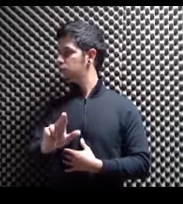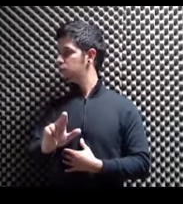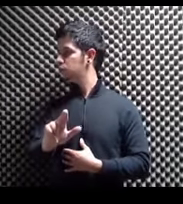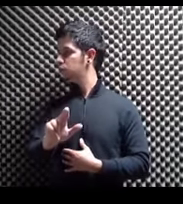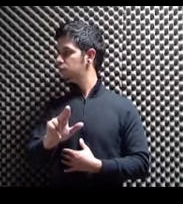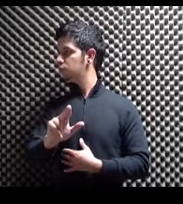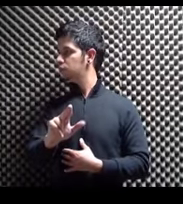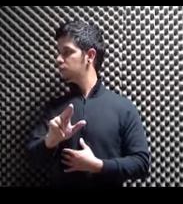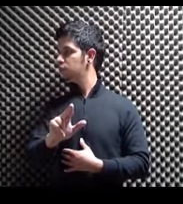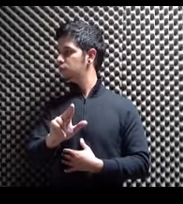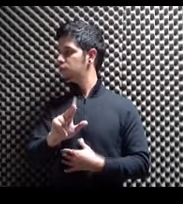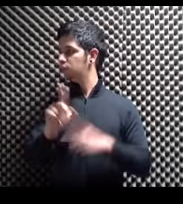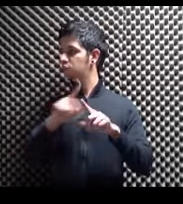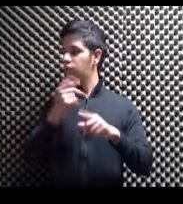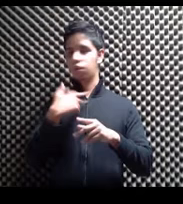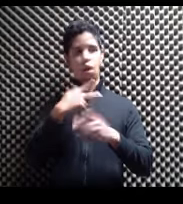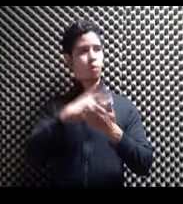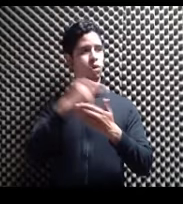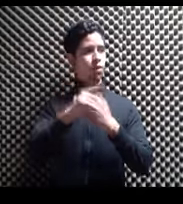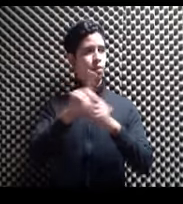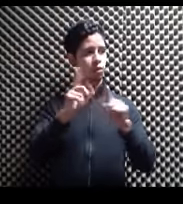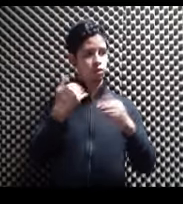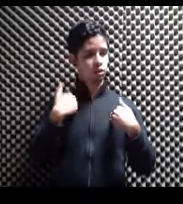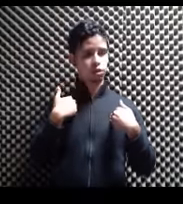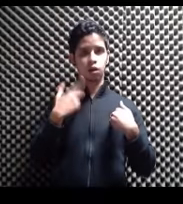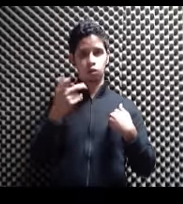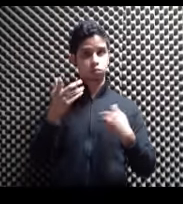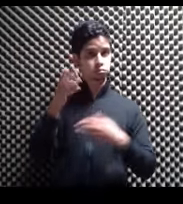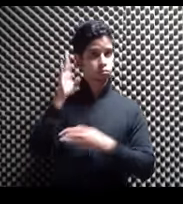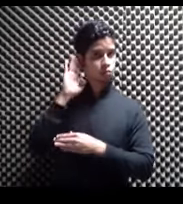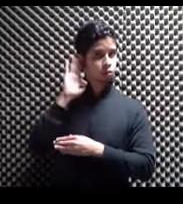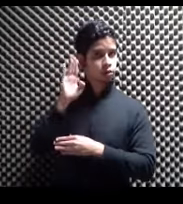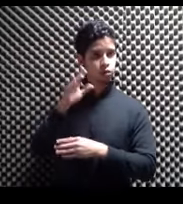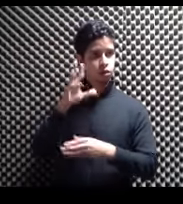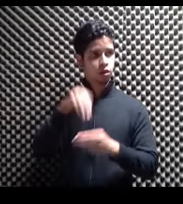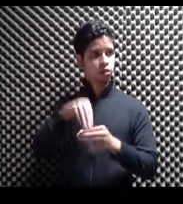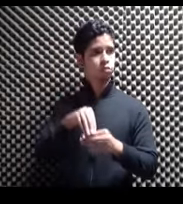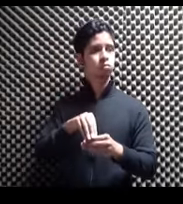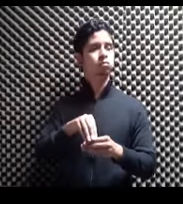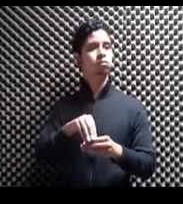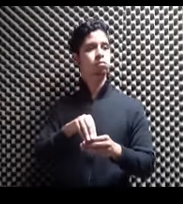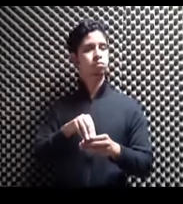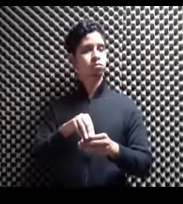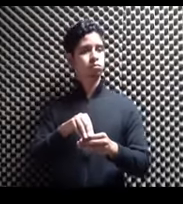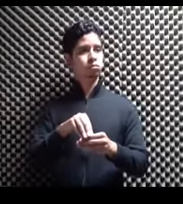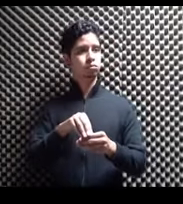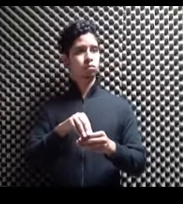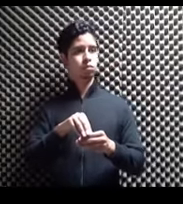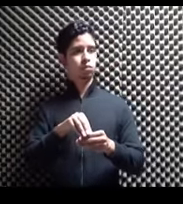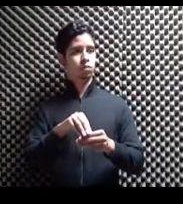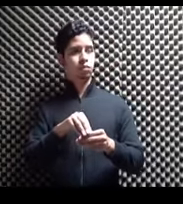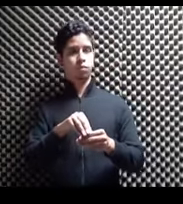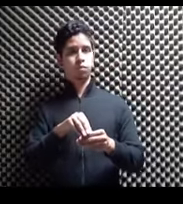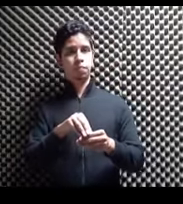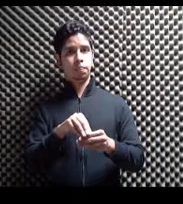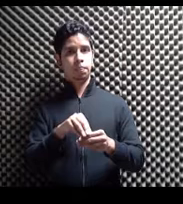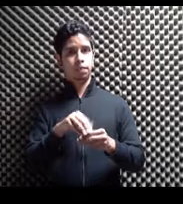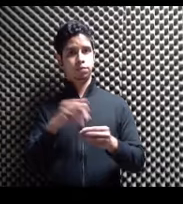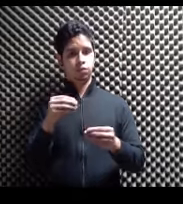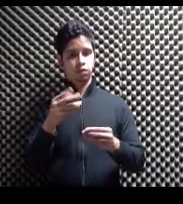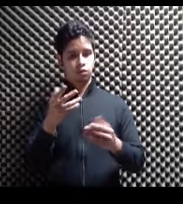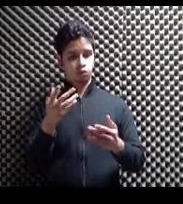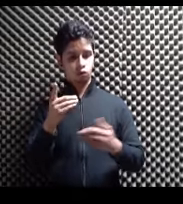No, sí, pero tenía perrito, ¿eh? La pequeña Lulu. No, era una perrito. Bueno, ¿y qué vamos a decir? ¿Y dónde vamos a dejar a Dino? Que le llevaban a los